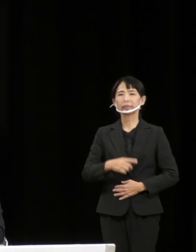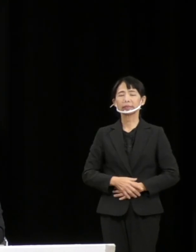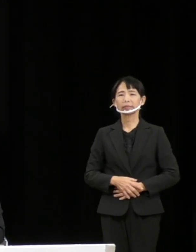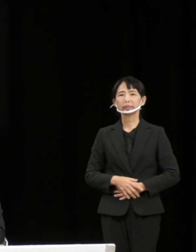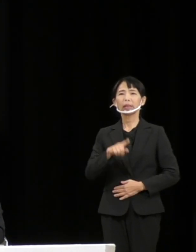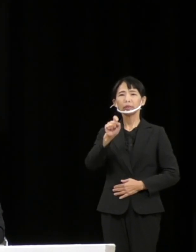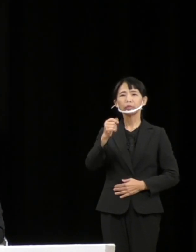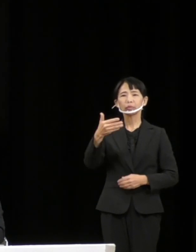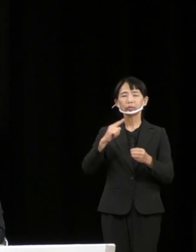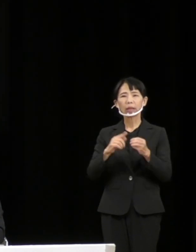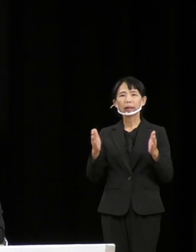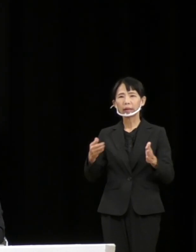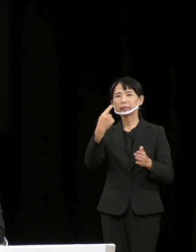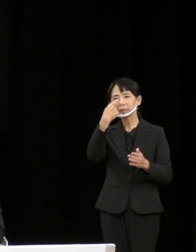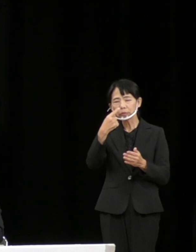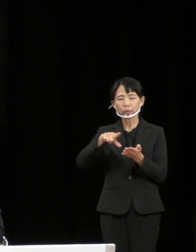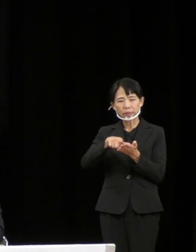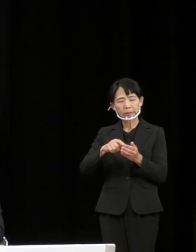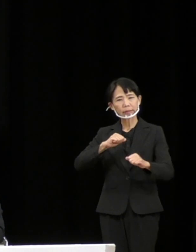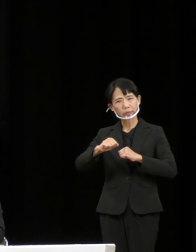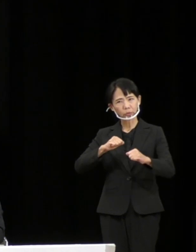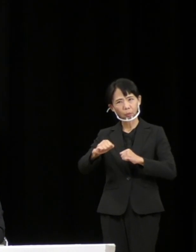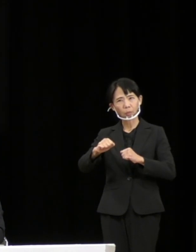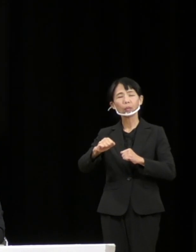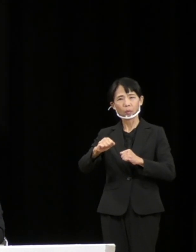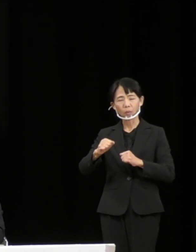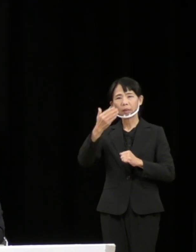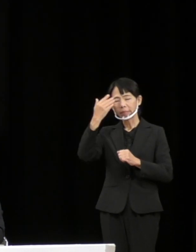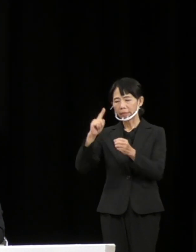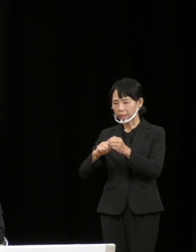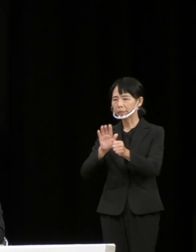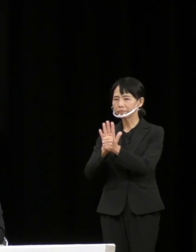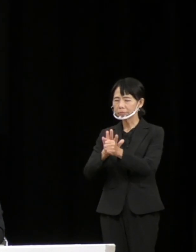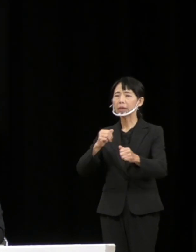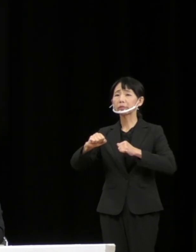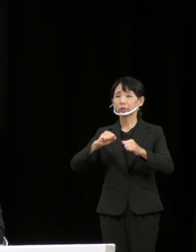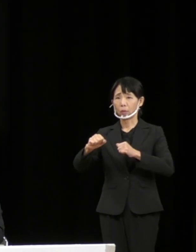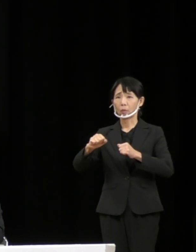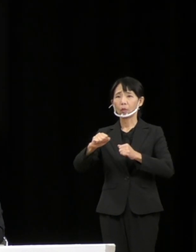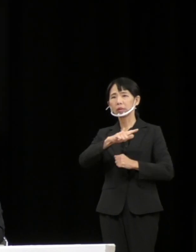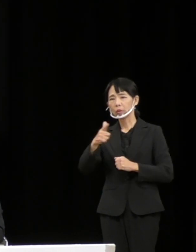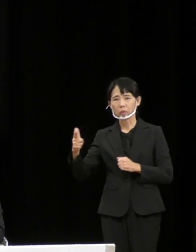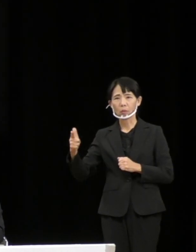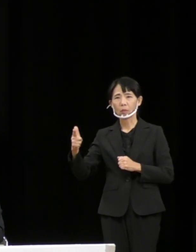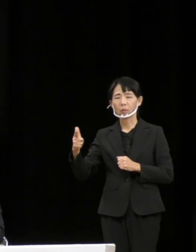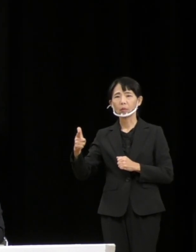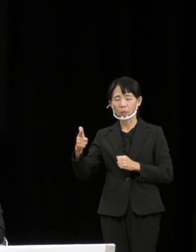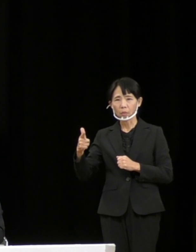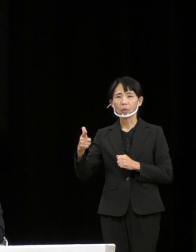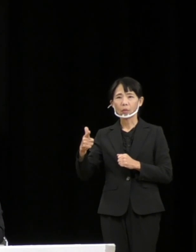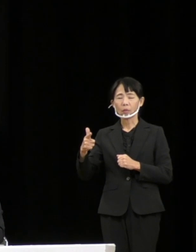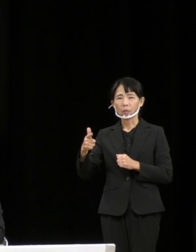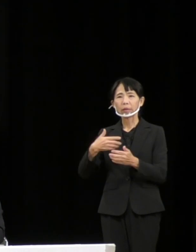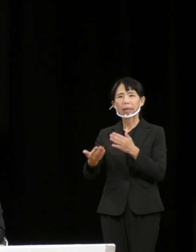牛9年間の山 jc での地域づくり活動や青少年の健全育成活動国際交流で列使った